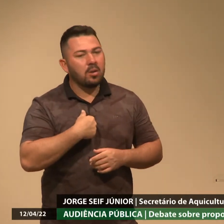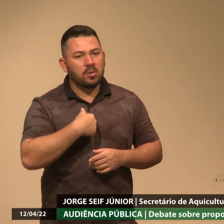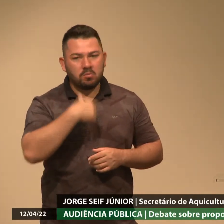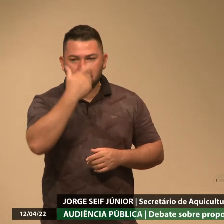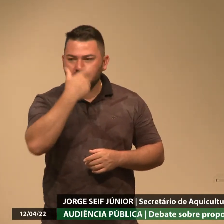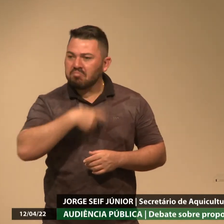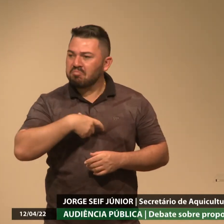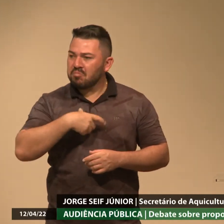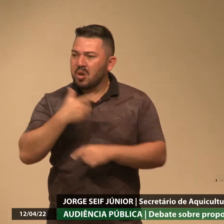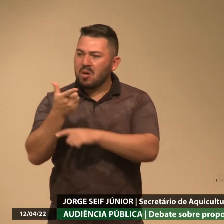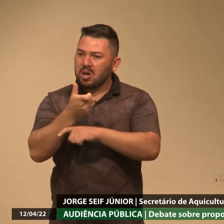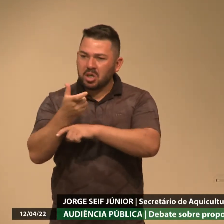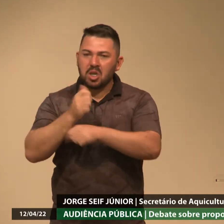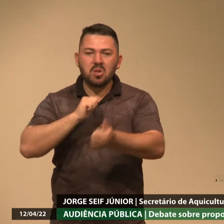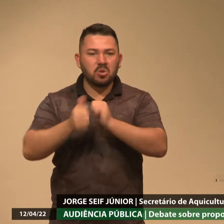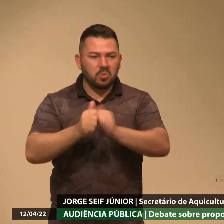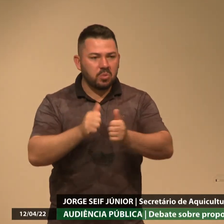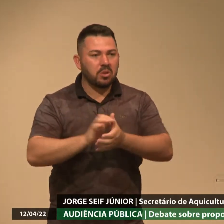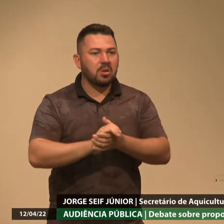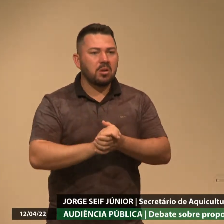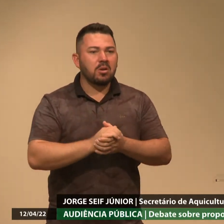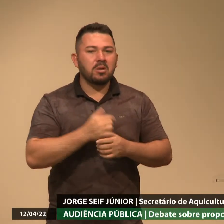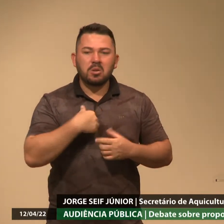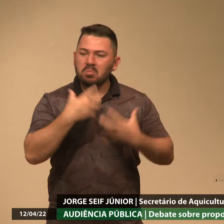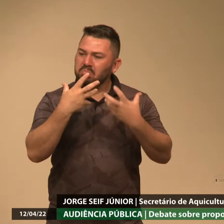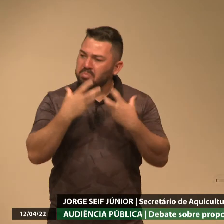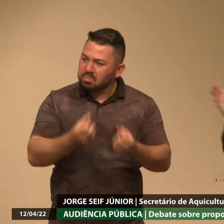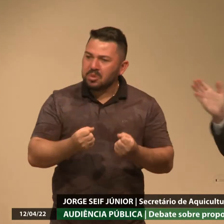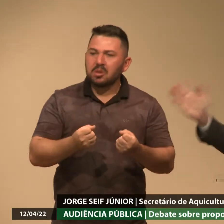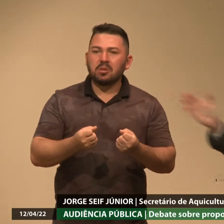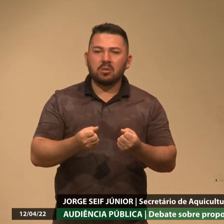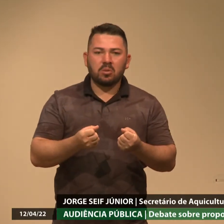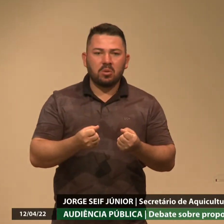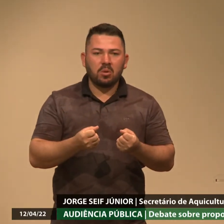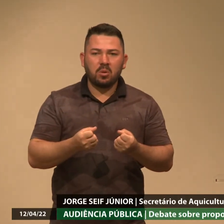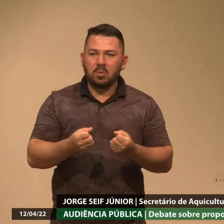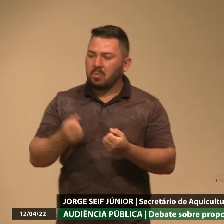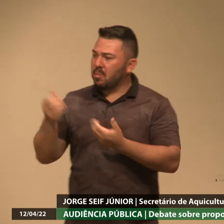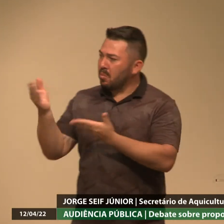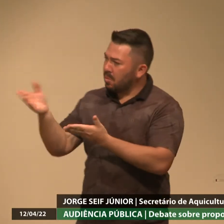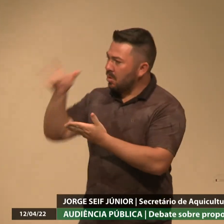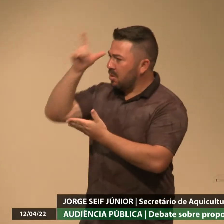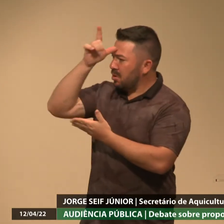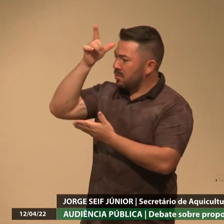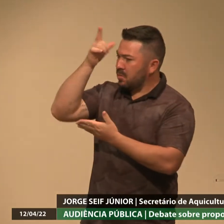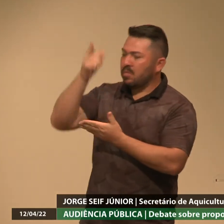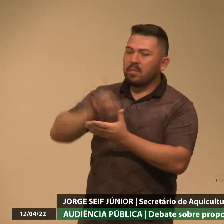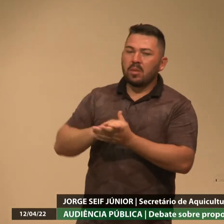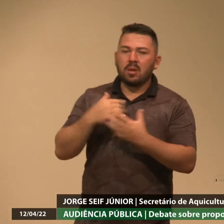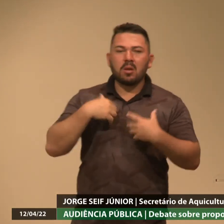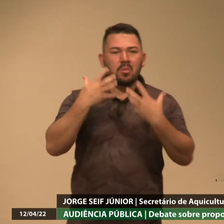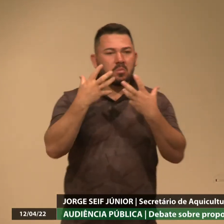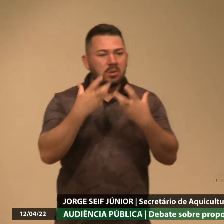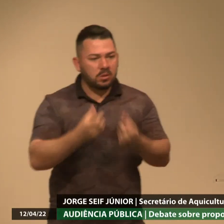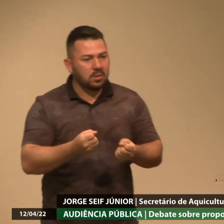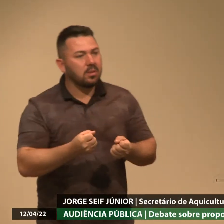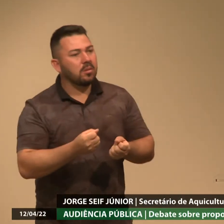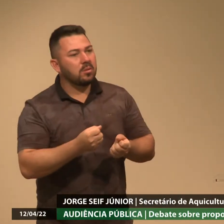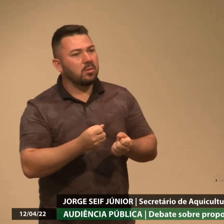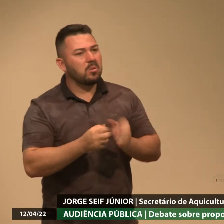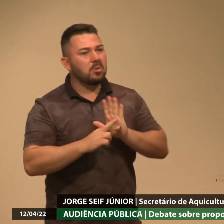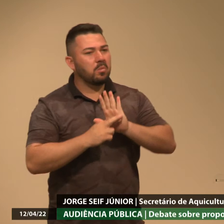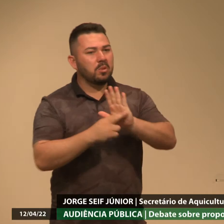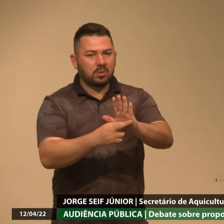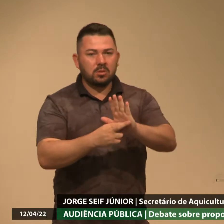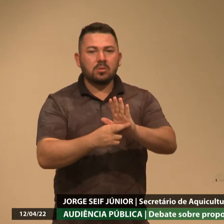esportivo e me sinto contemplado e pelo Sargento Lima e me sinto um representante